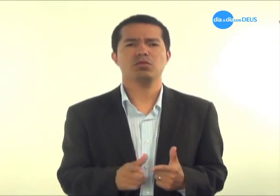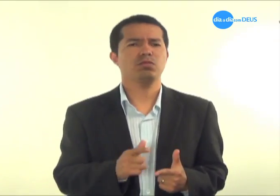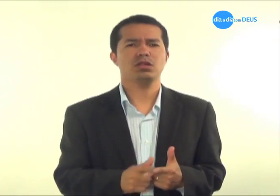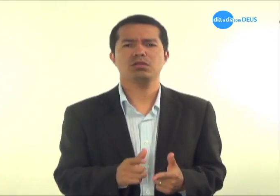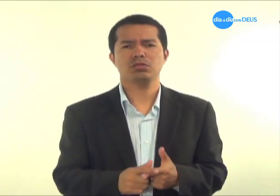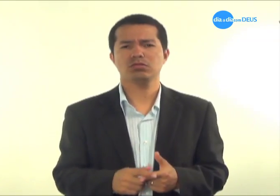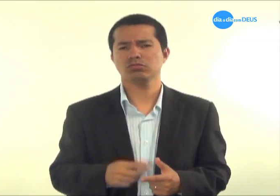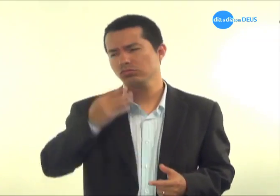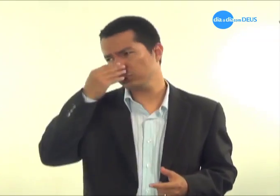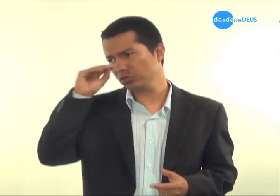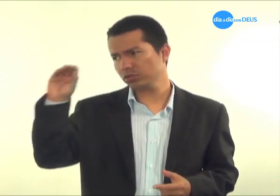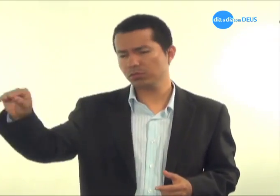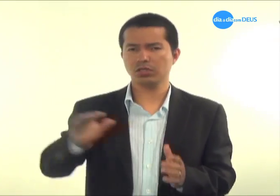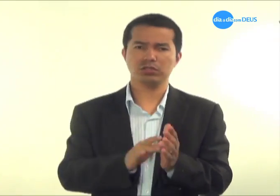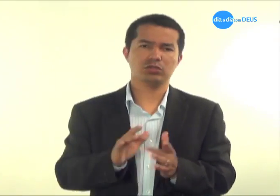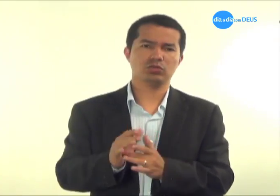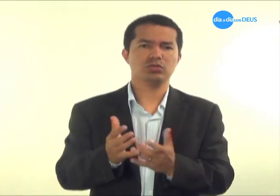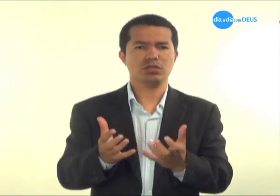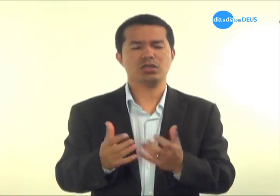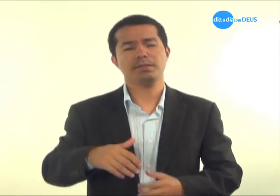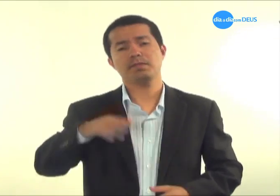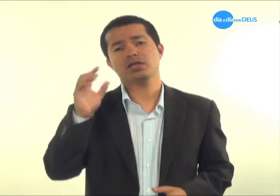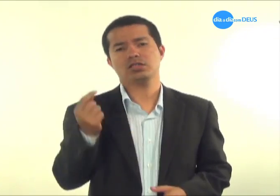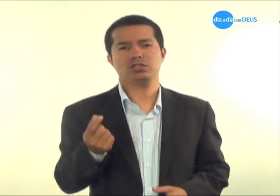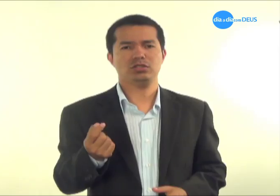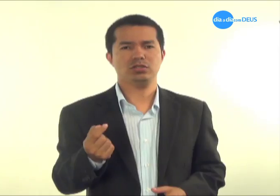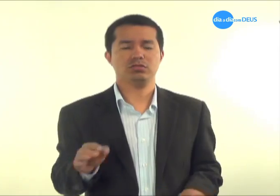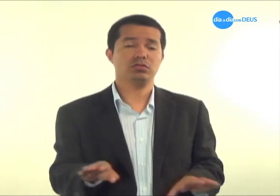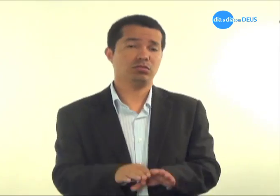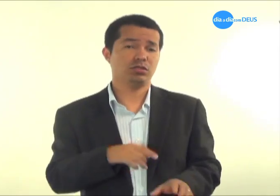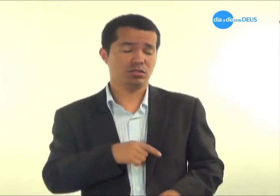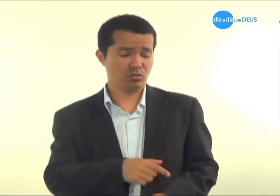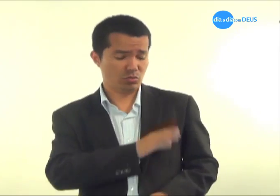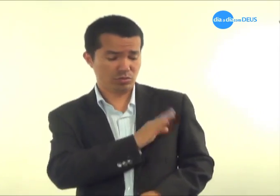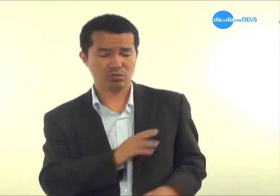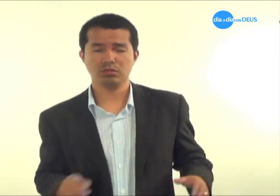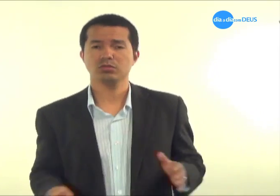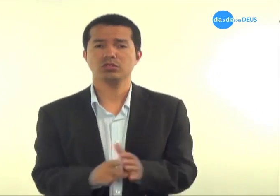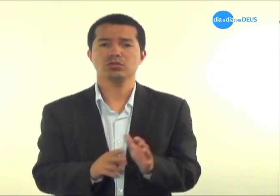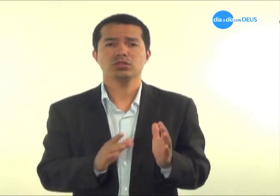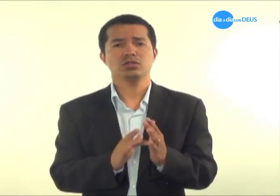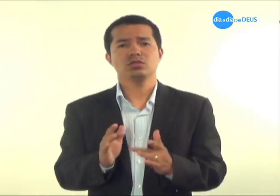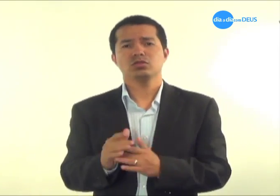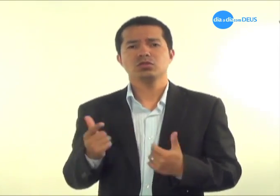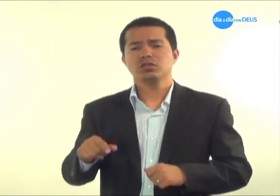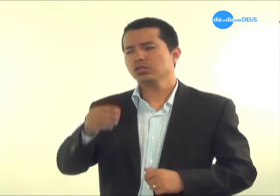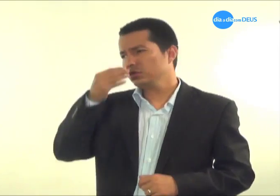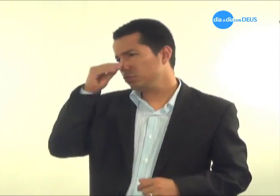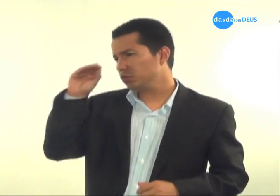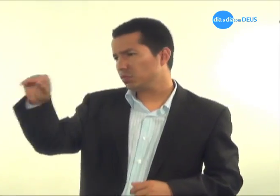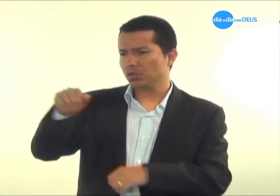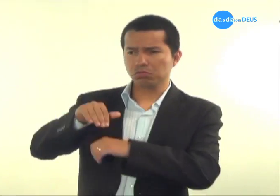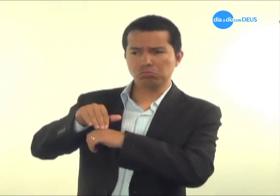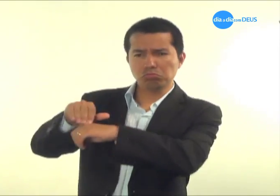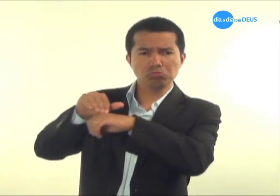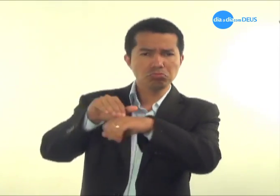entregar Jesus para conseguir mais dinheiro. Não havia no coração de Jesus nenhuma atitude diferente para com